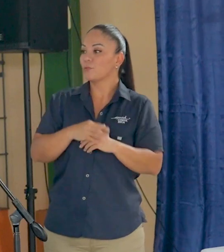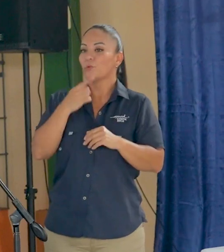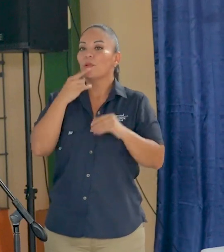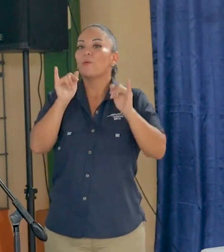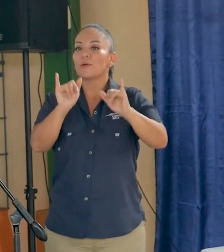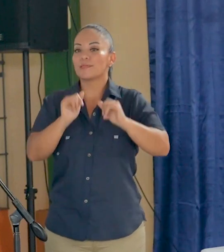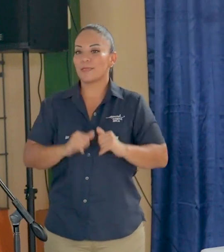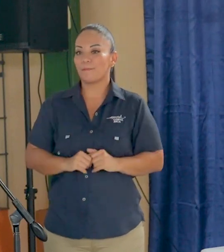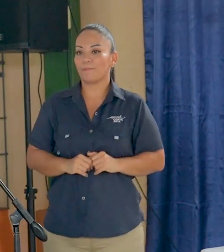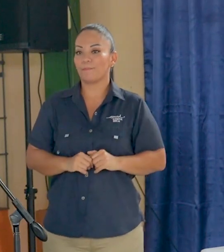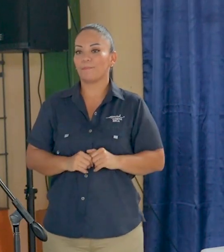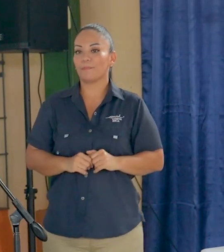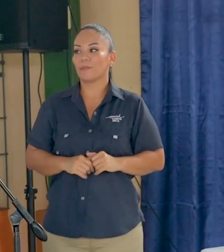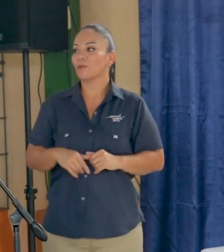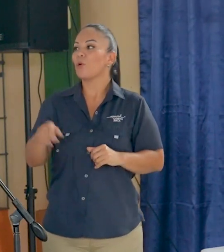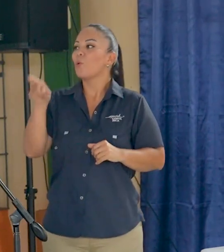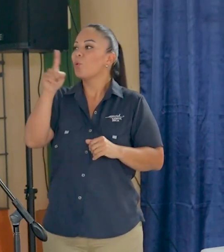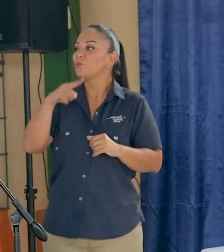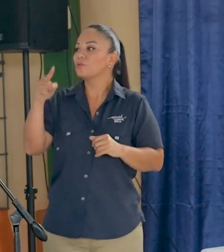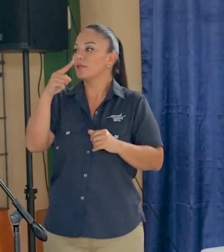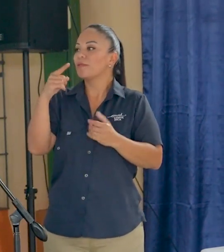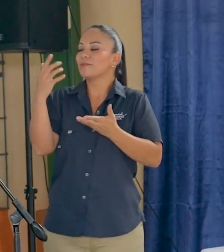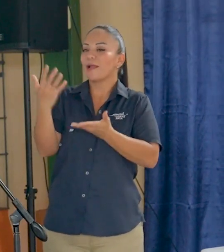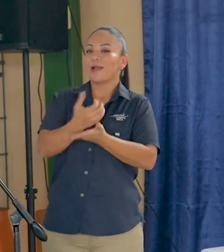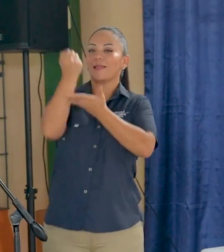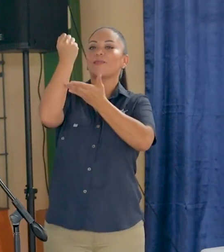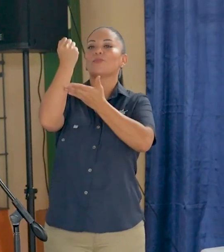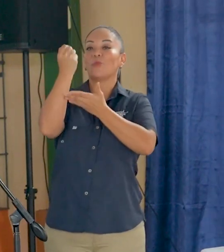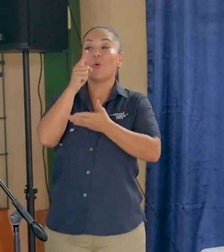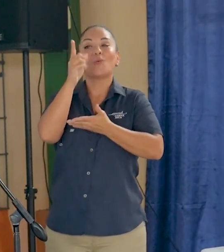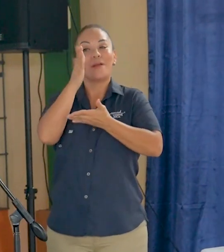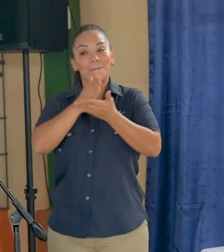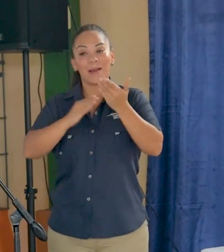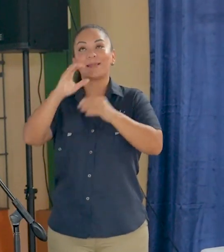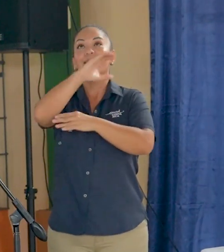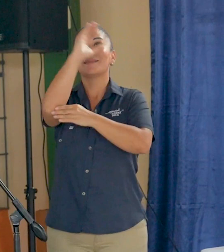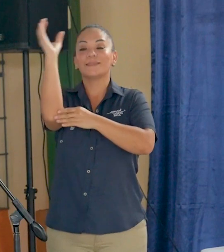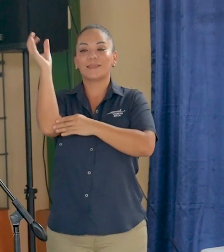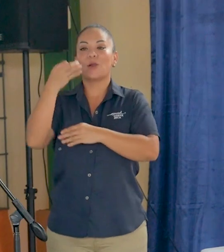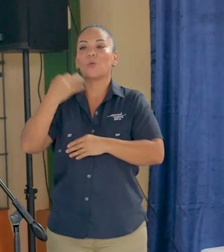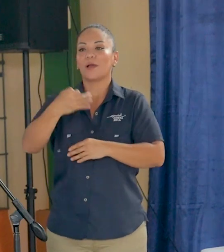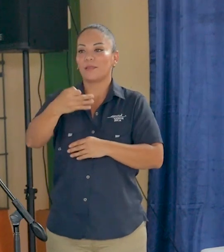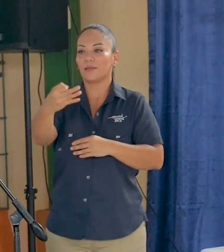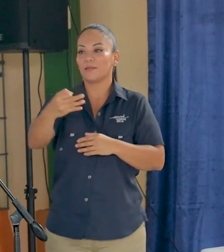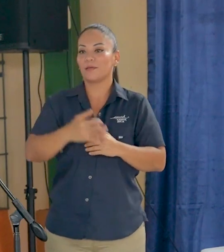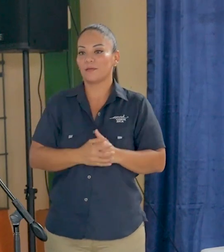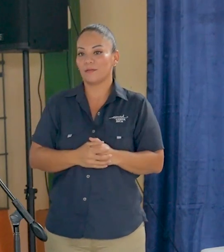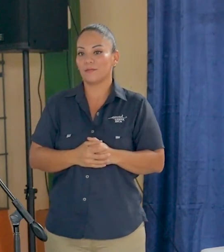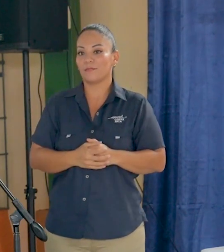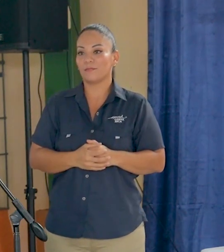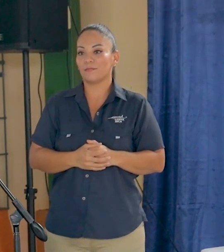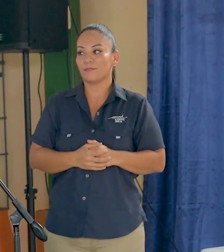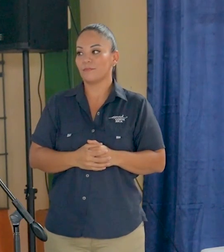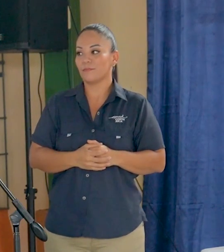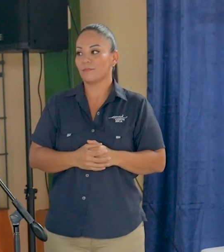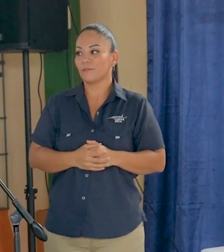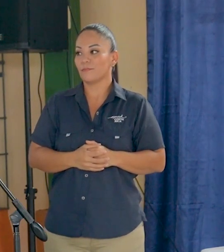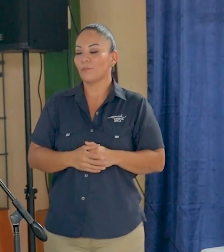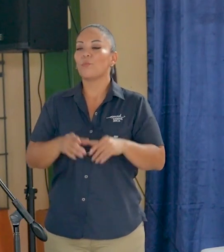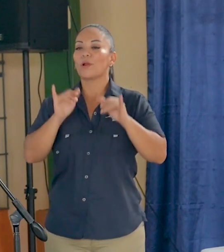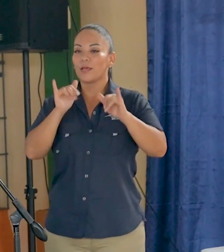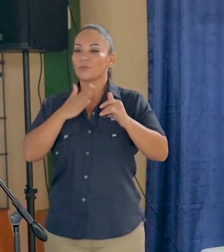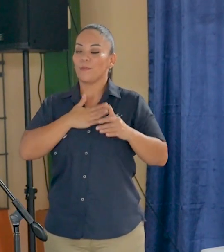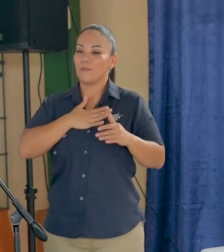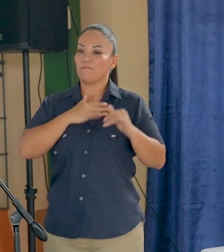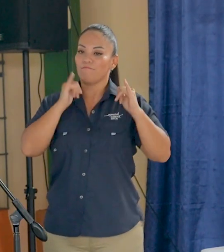así, se están ganando un pedazo de cielo cada día, porque eso sí me queda